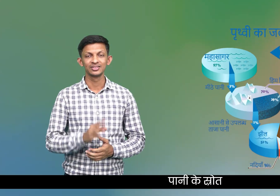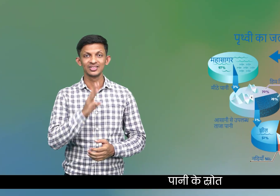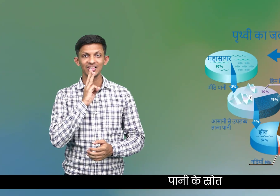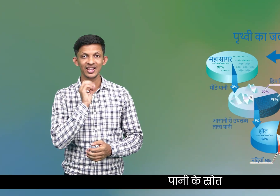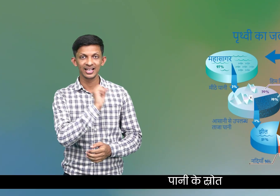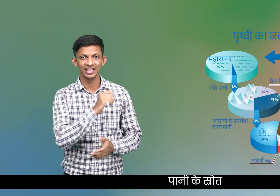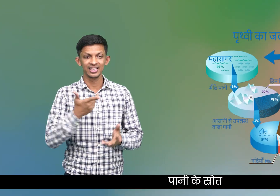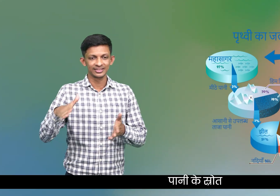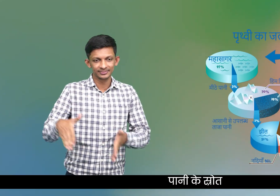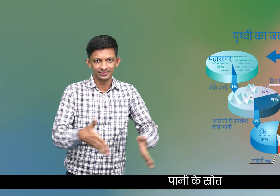पानी के स्रोत।